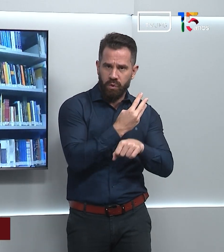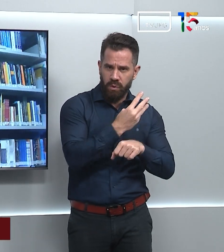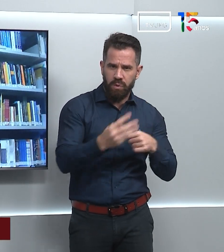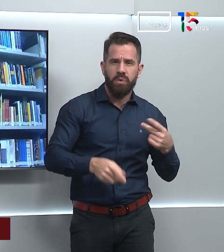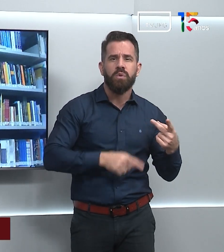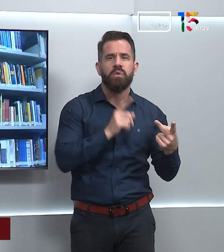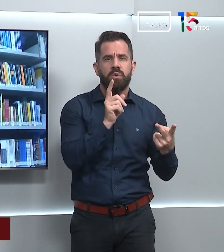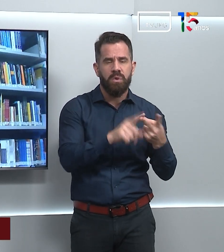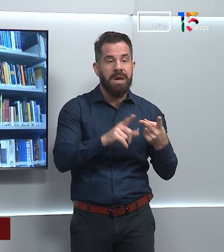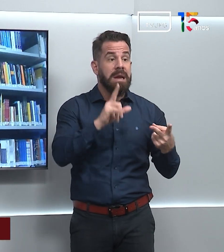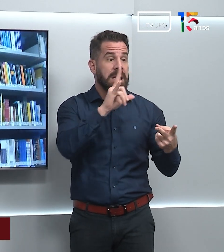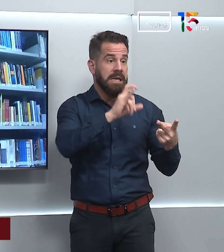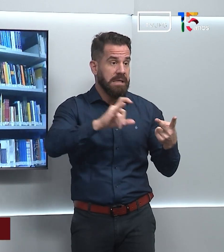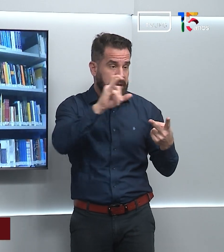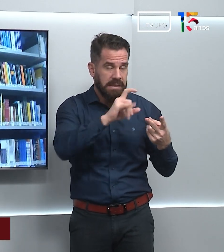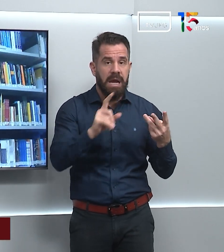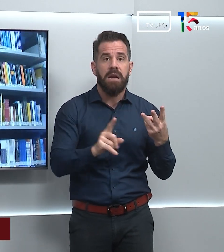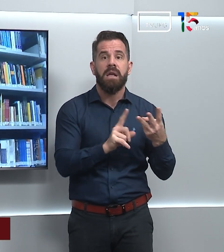vezes ao dia ou